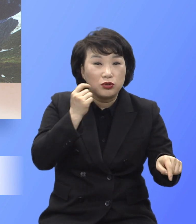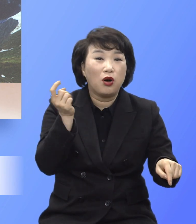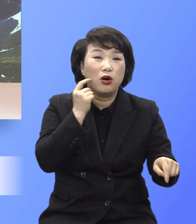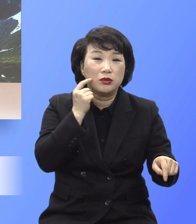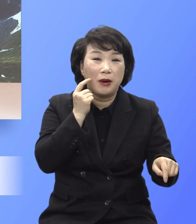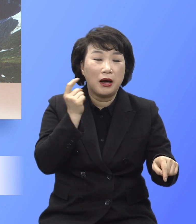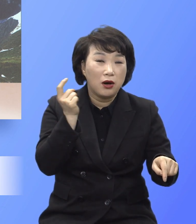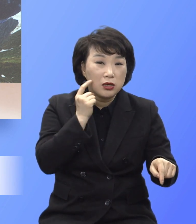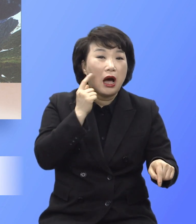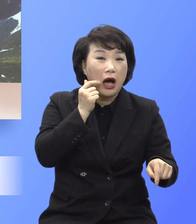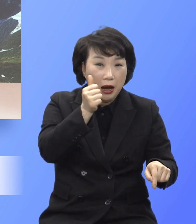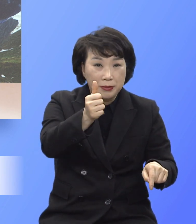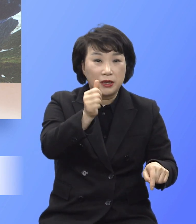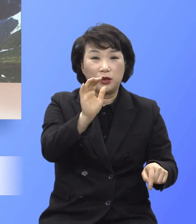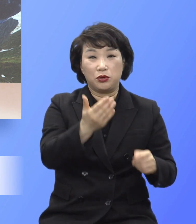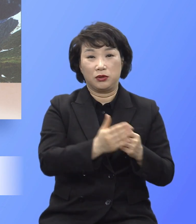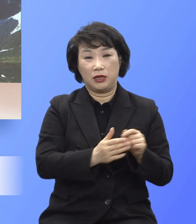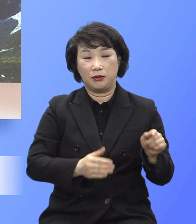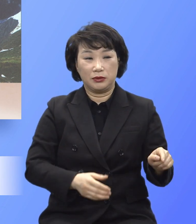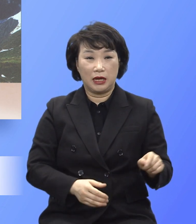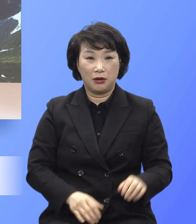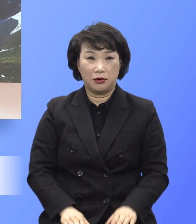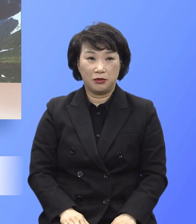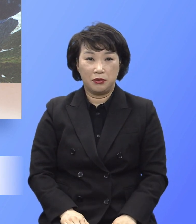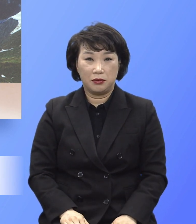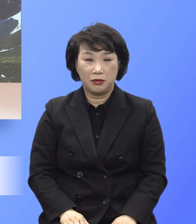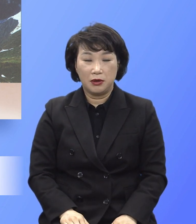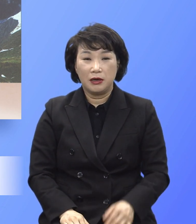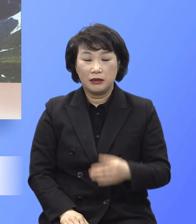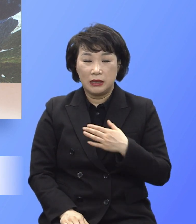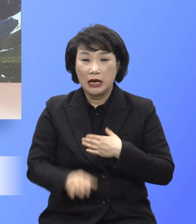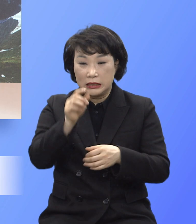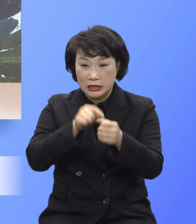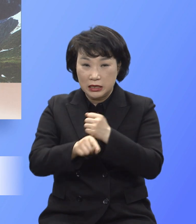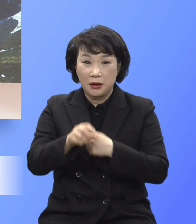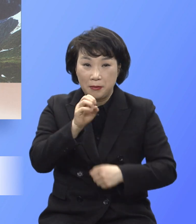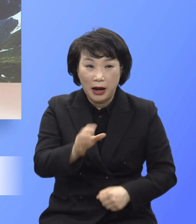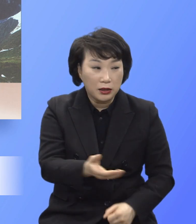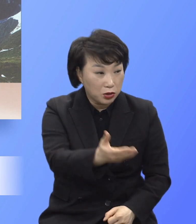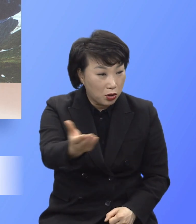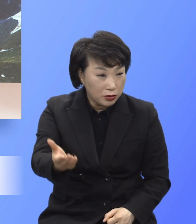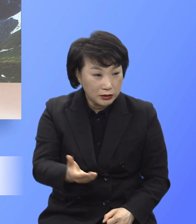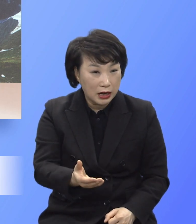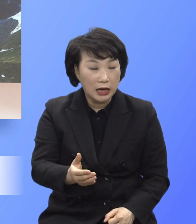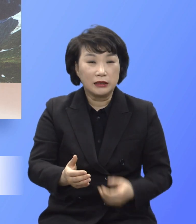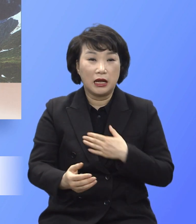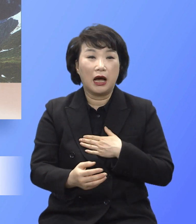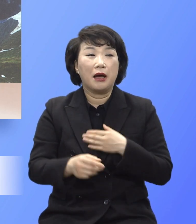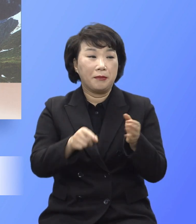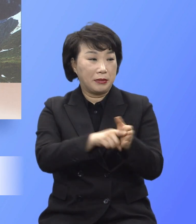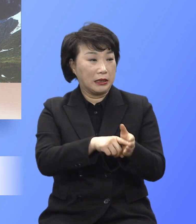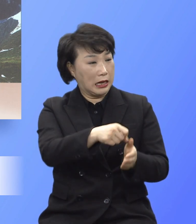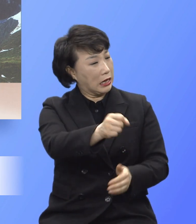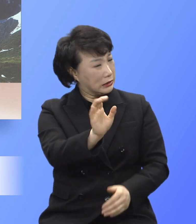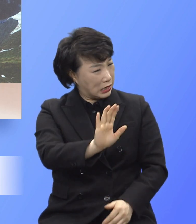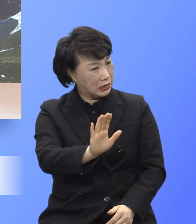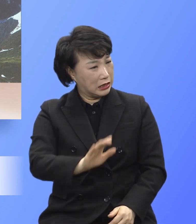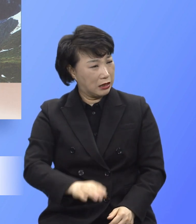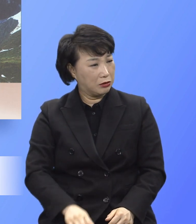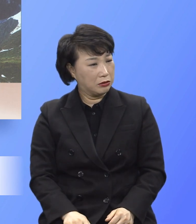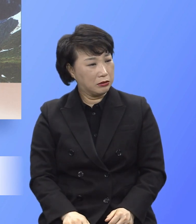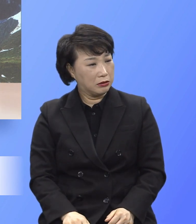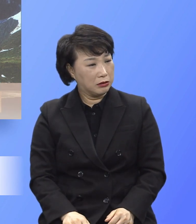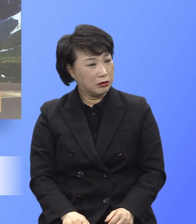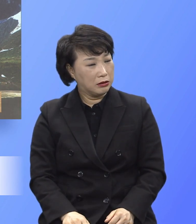거짓말쟁이요 거짓의 애비가 되었음이니라. 내가 진리를 말하면 너희가 나를 믿지